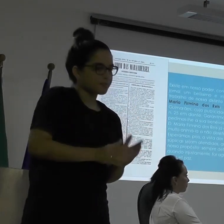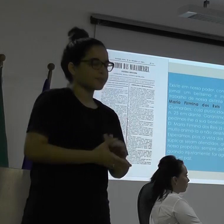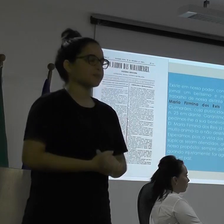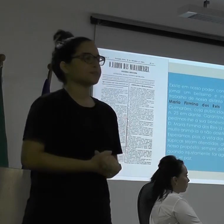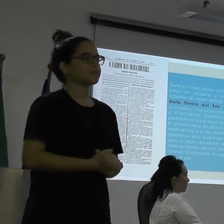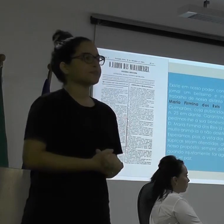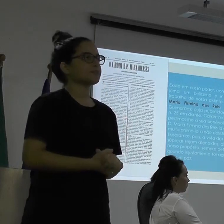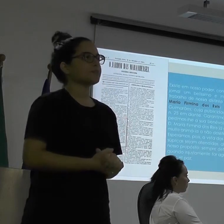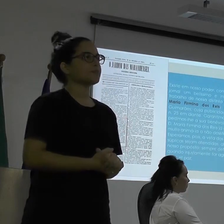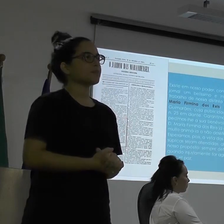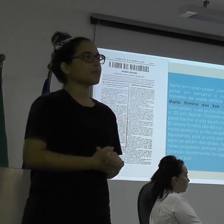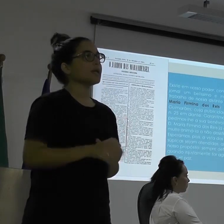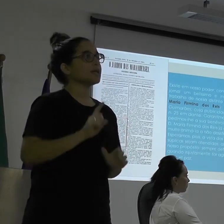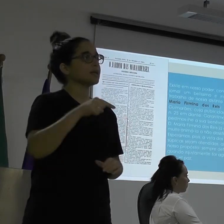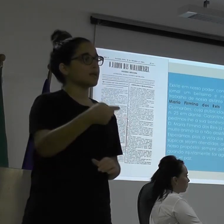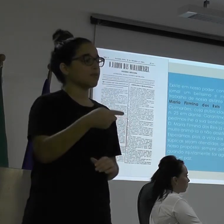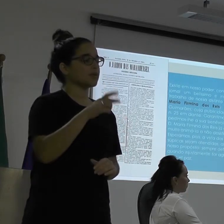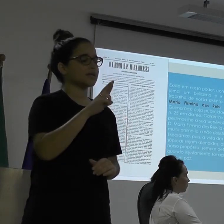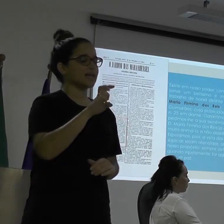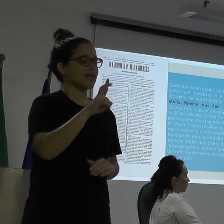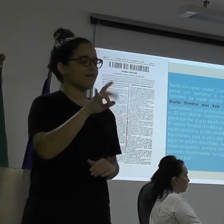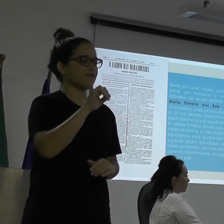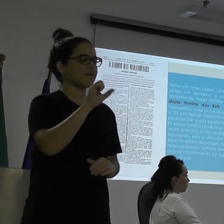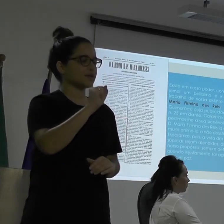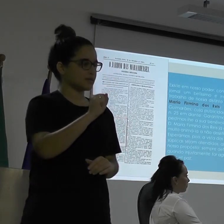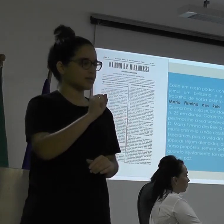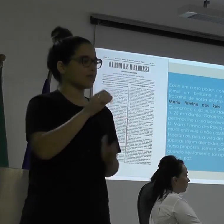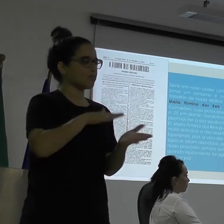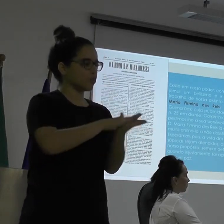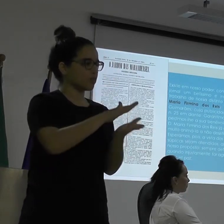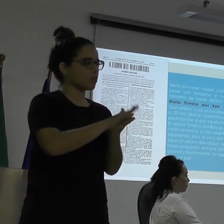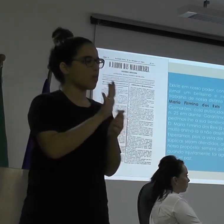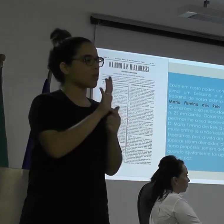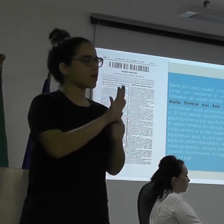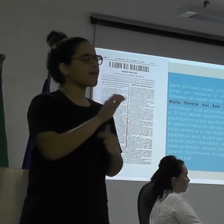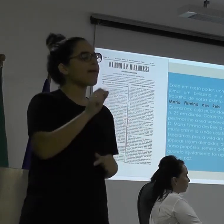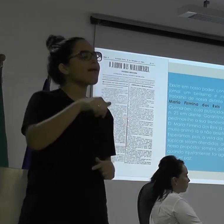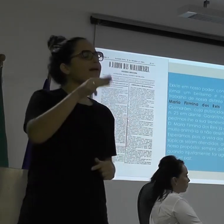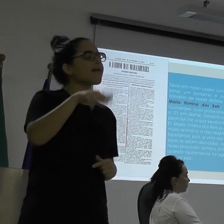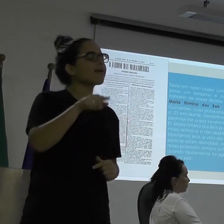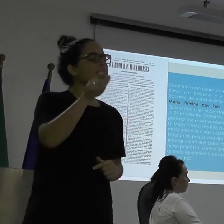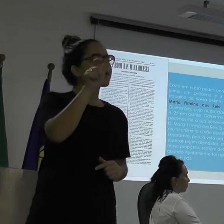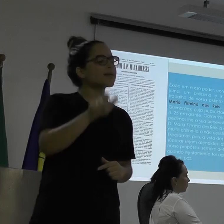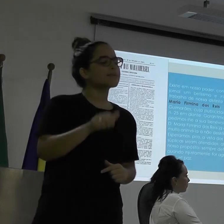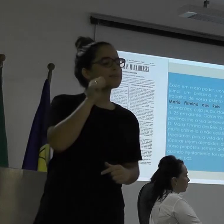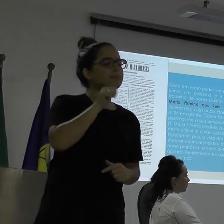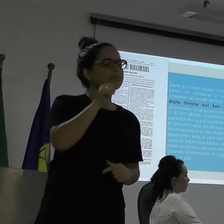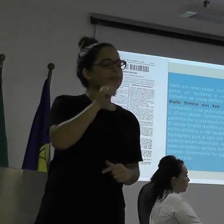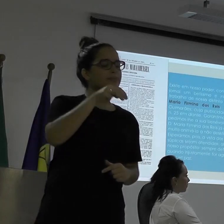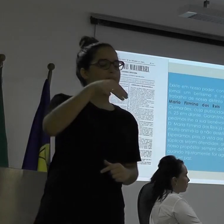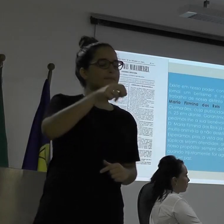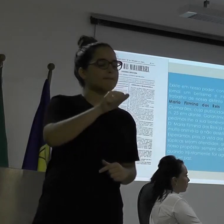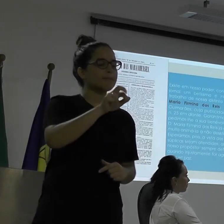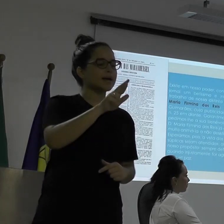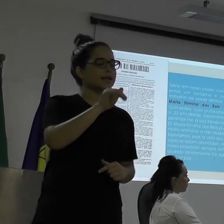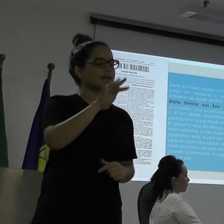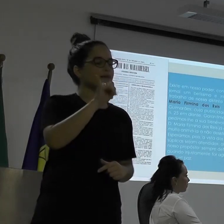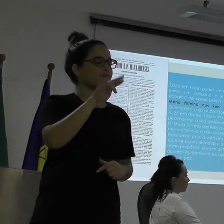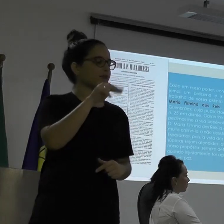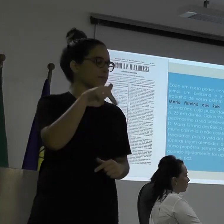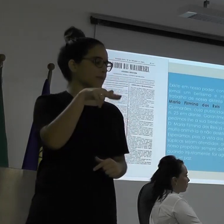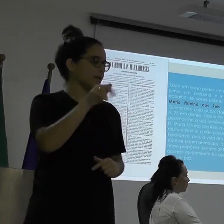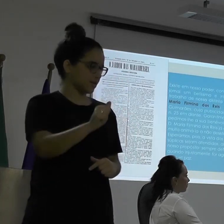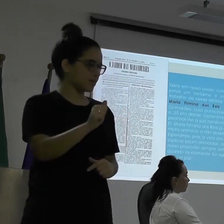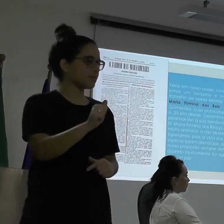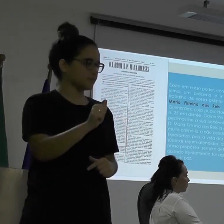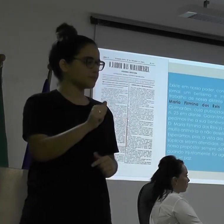no artigo Quem foi Maria Firmina dos Reis, considerada a primeira romancista brasileira, assinado pela jornalista